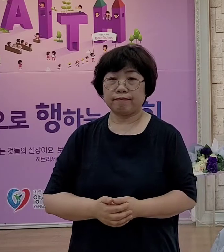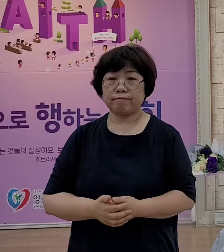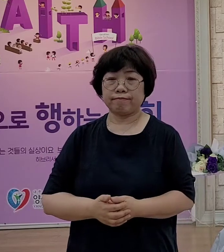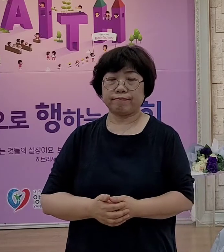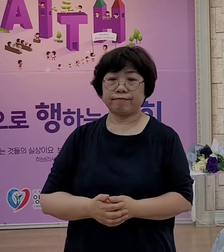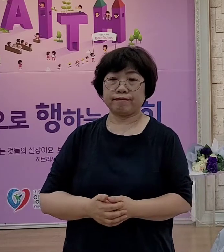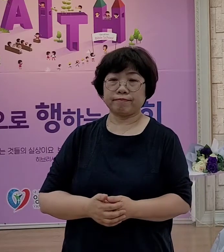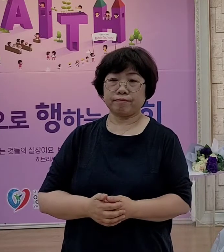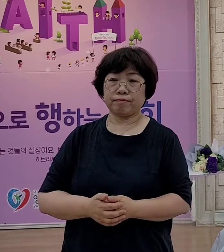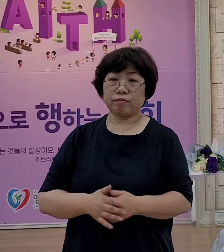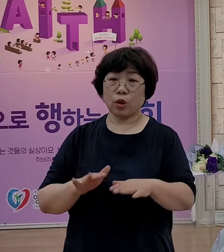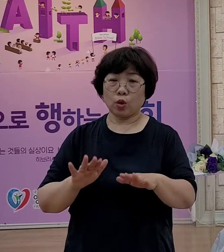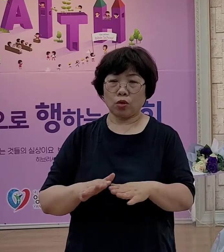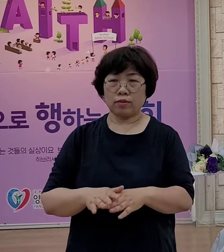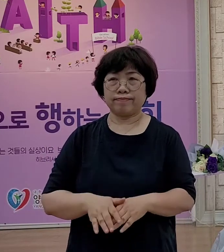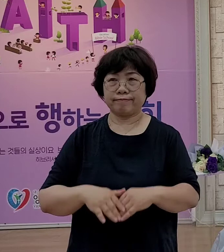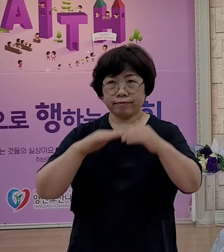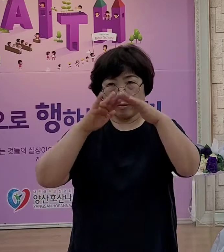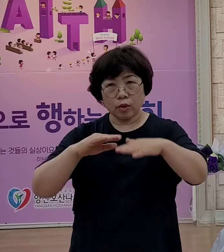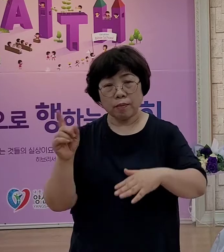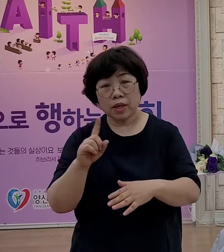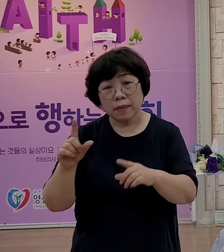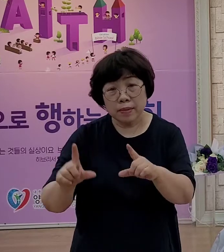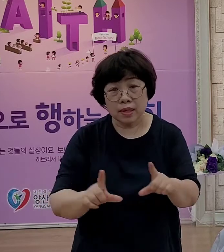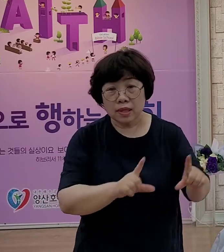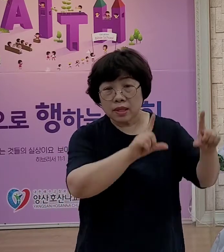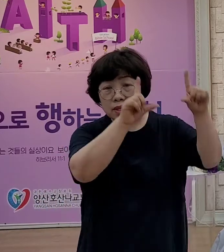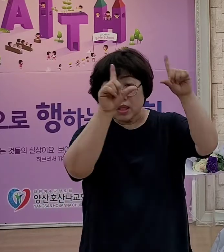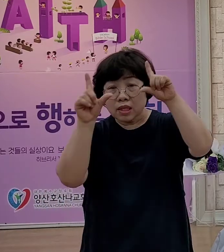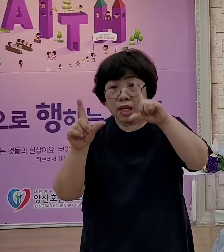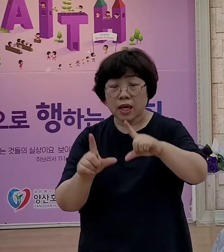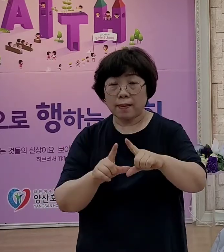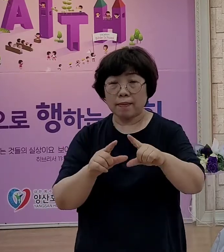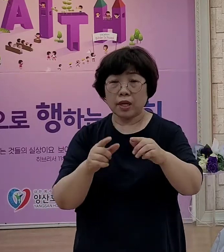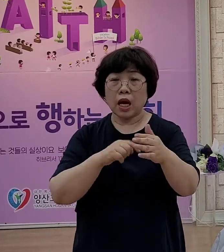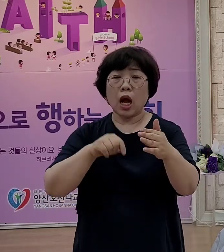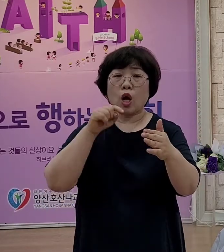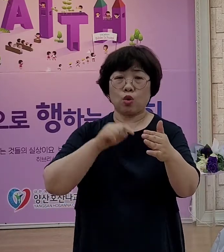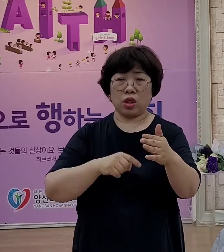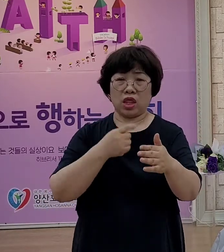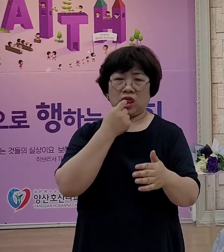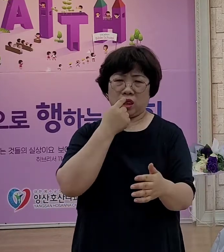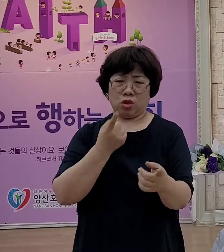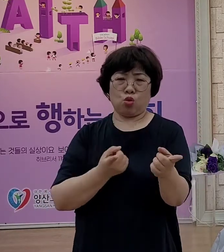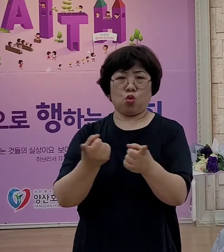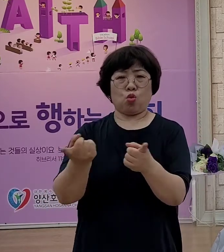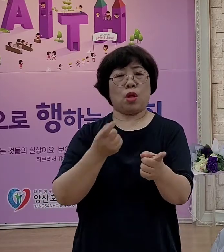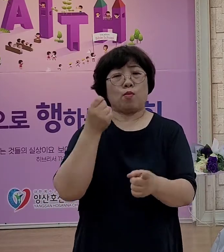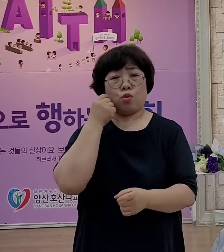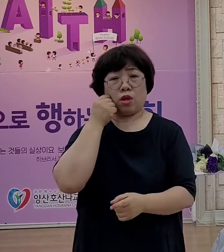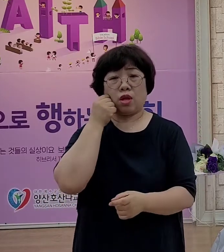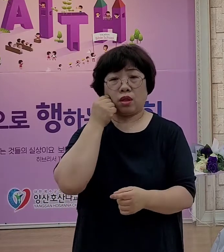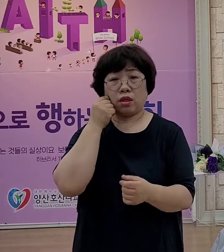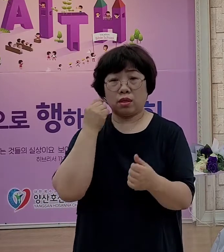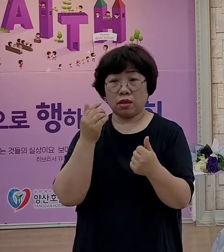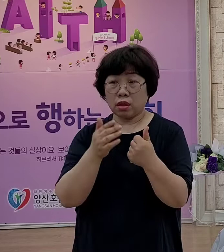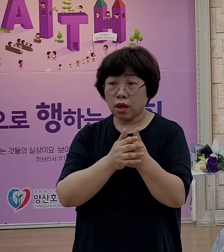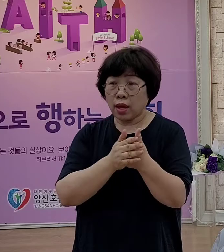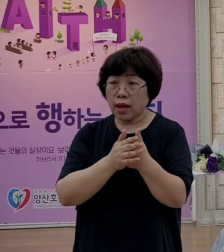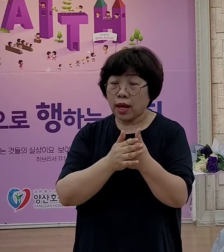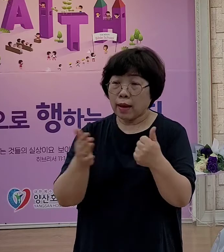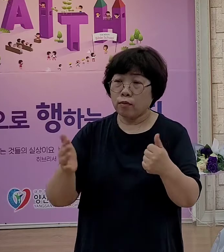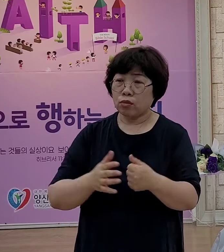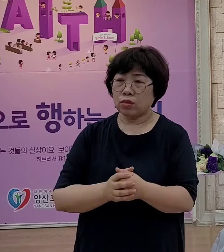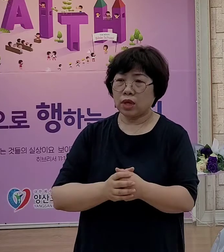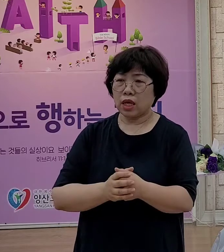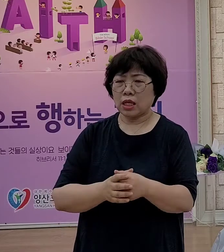사실 우리가 이 삶을 살면서 이 혀 하나 이게 통제하지 못해서 안 해야